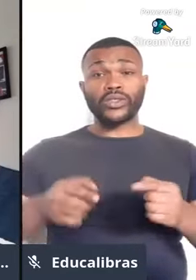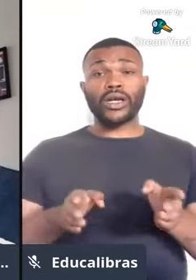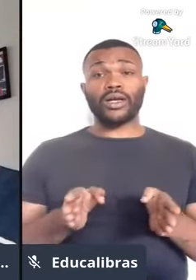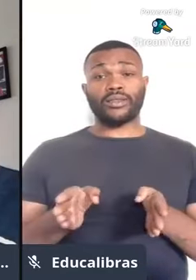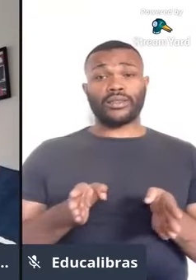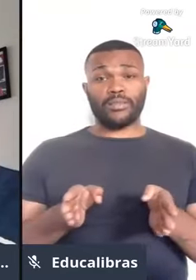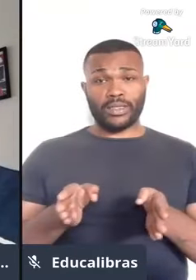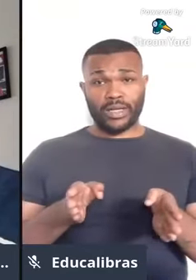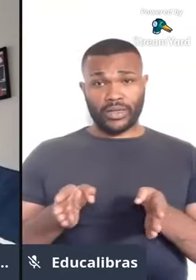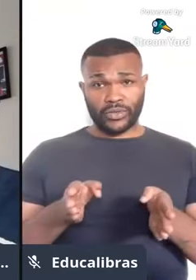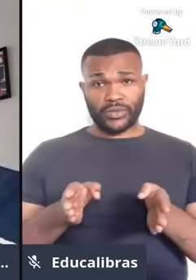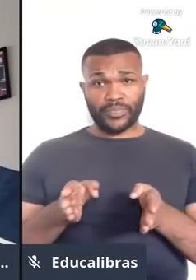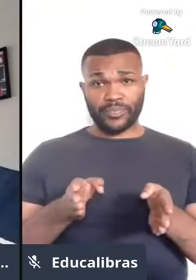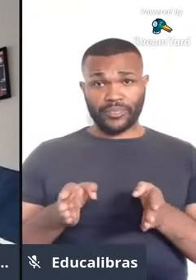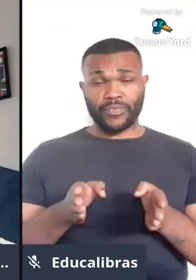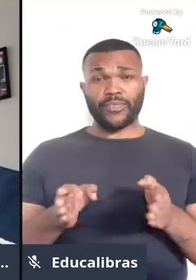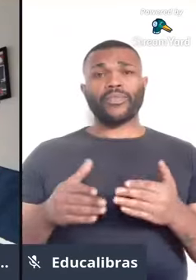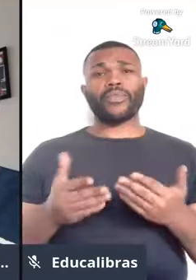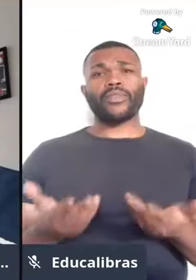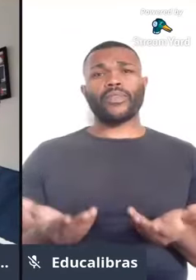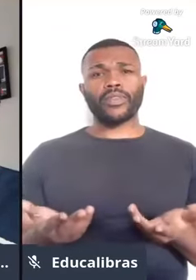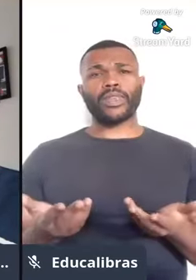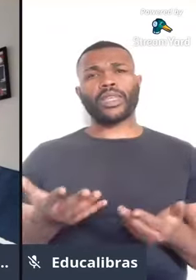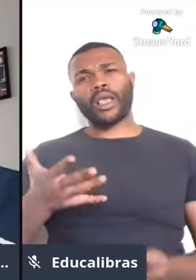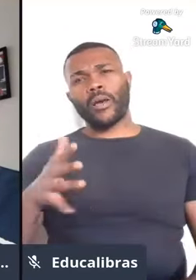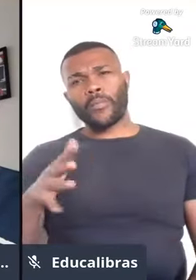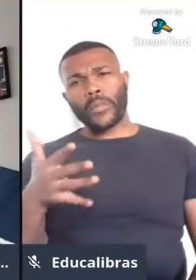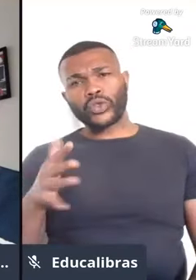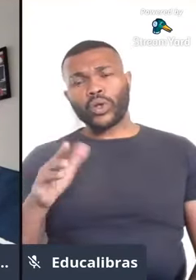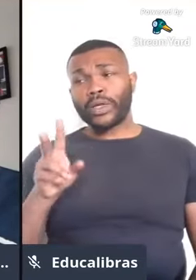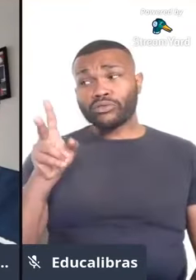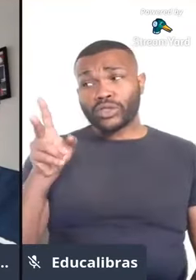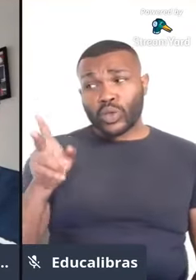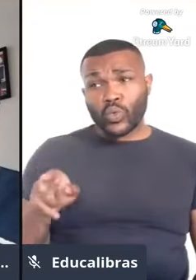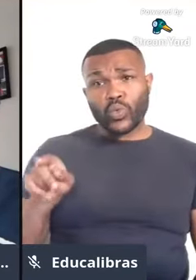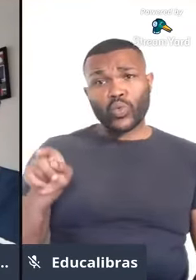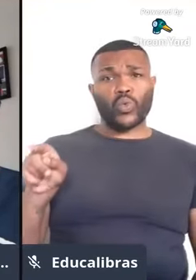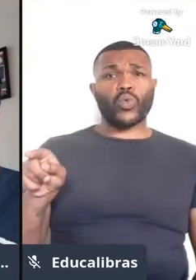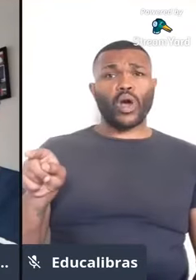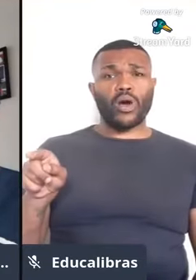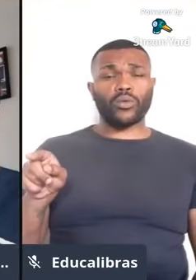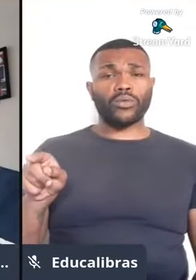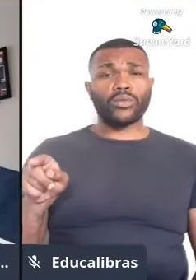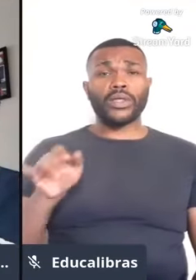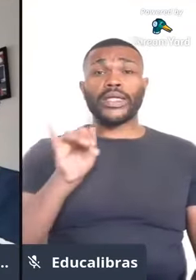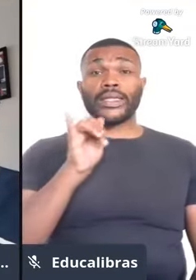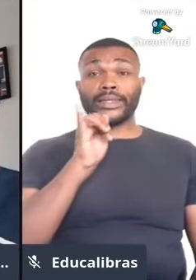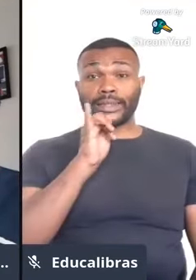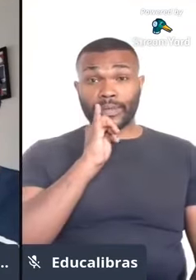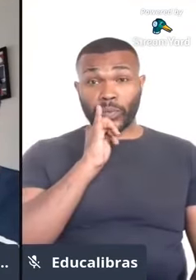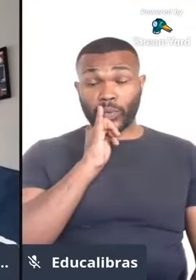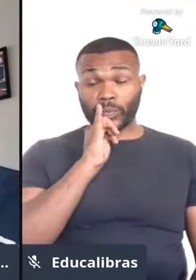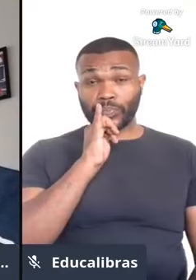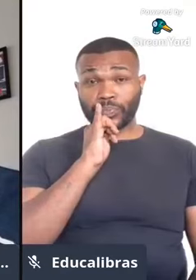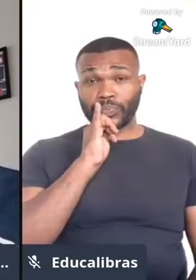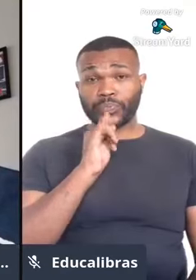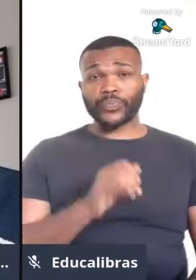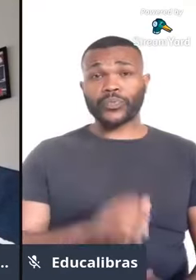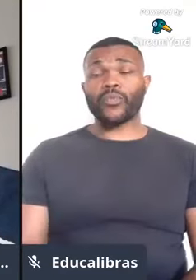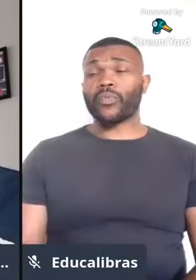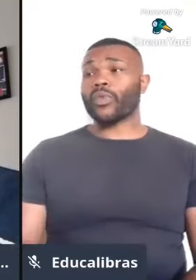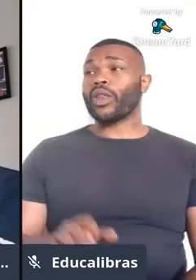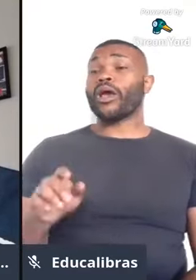Então, é mais ou menos nessa direção. Por um lado, você dá a